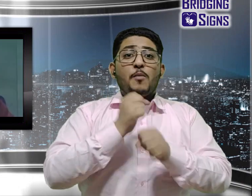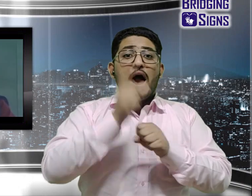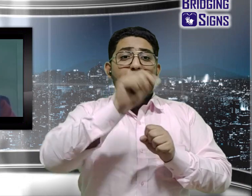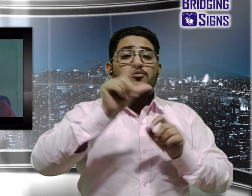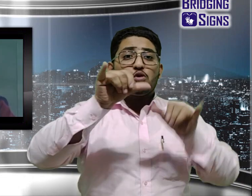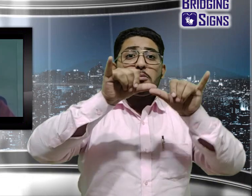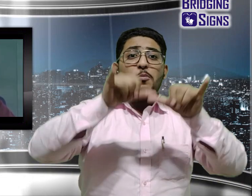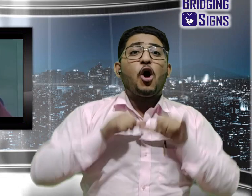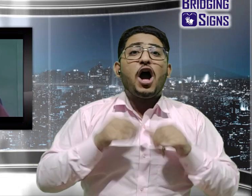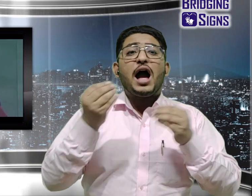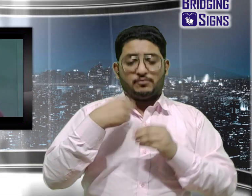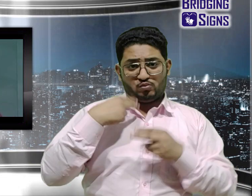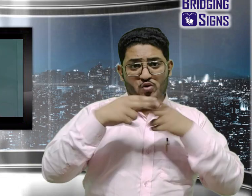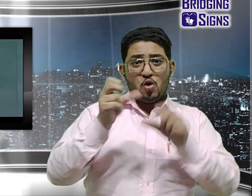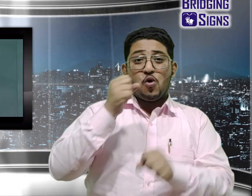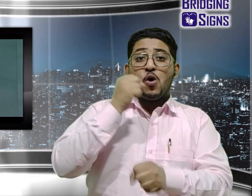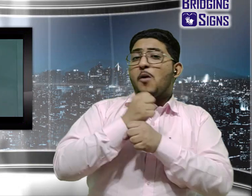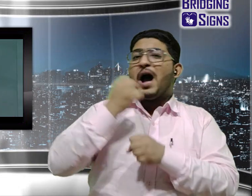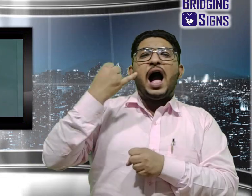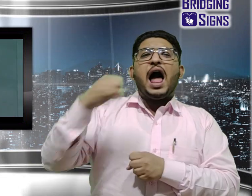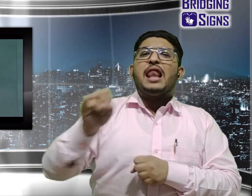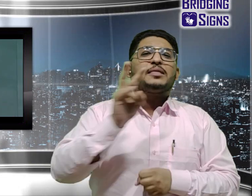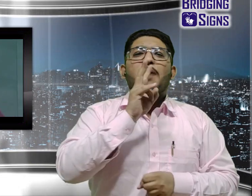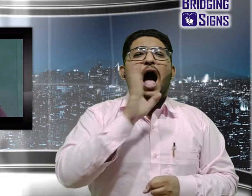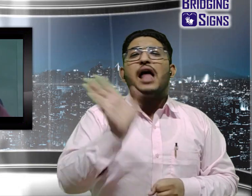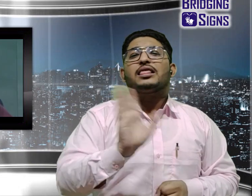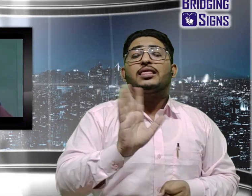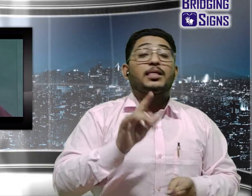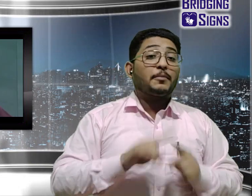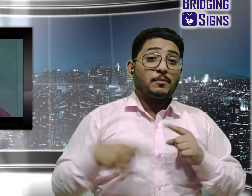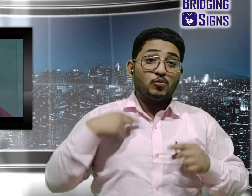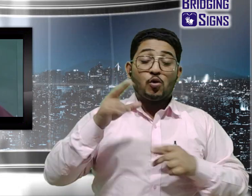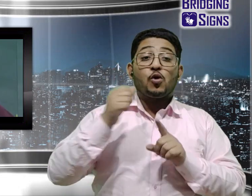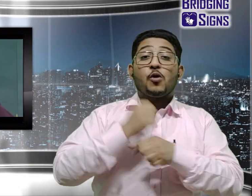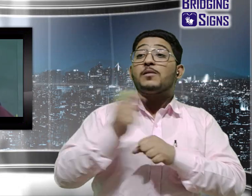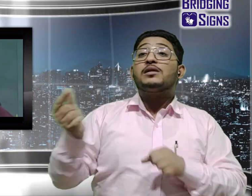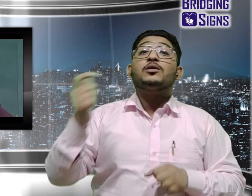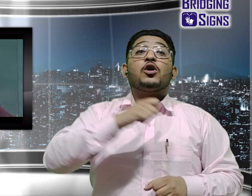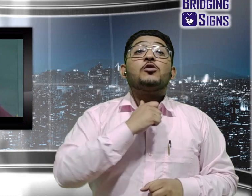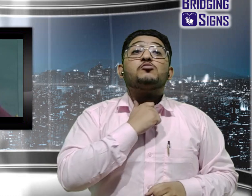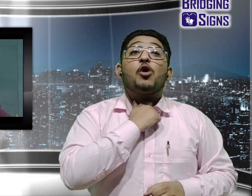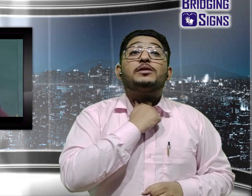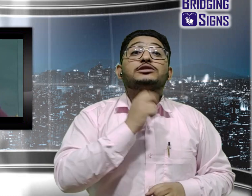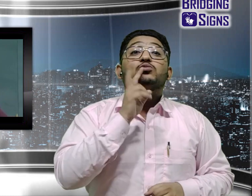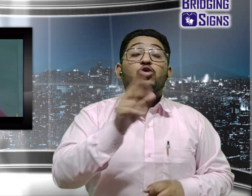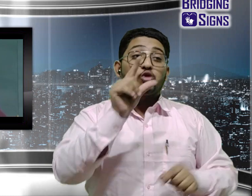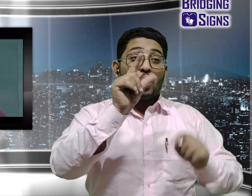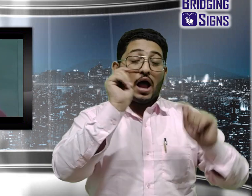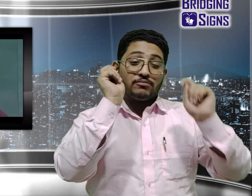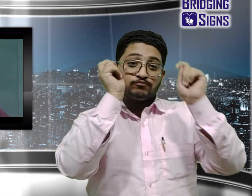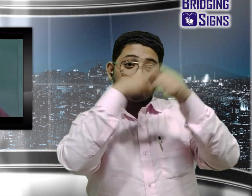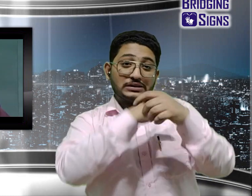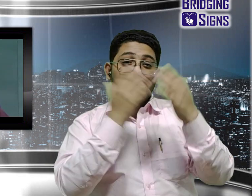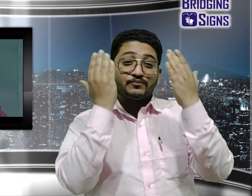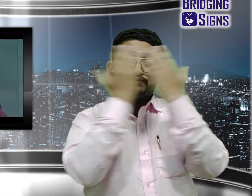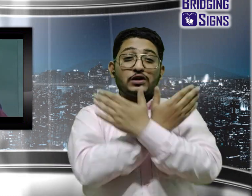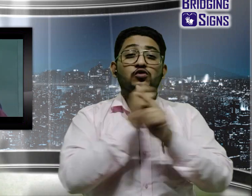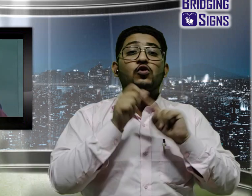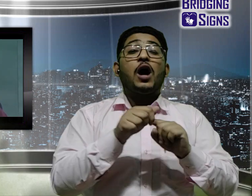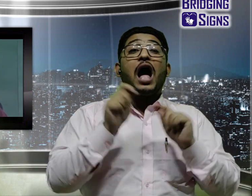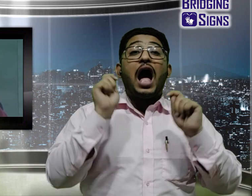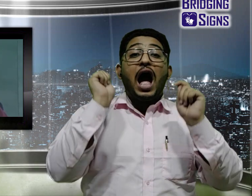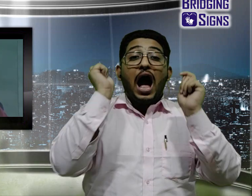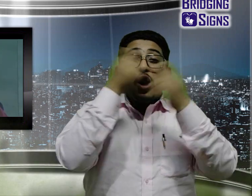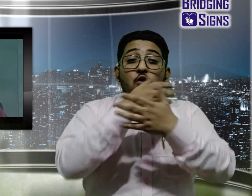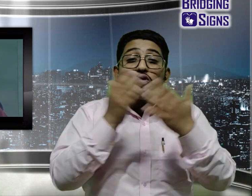देखें, गवर्नमेंट में ये हुकूमत आई थी इस प्रॉमिस के साथ कि ट्रांसपेरेंसी पैदा होगी।